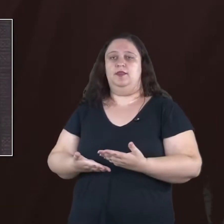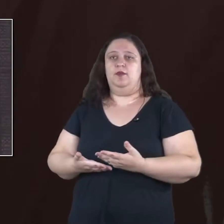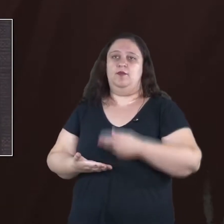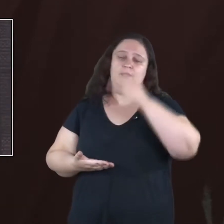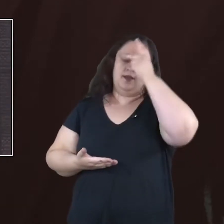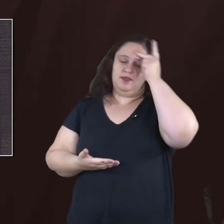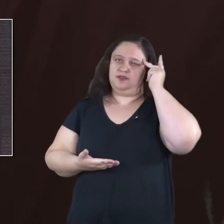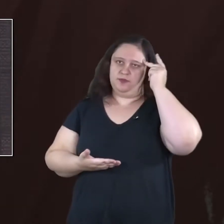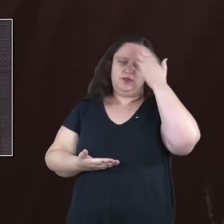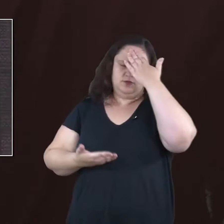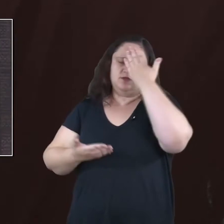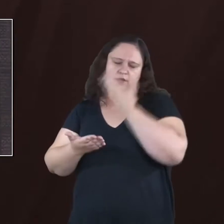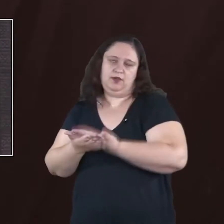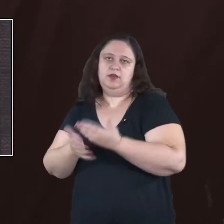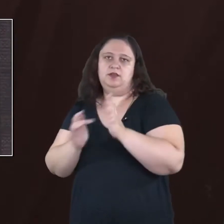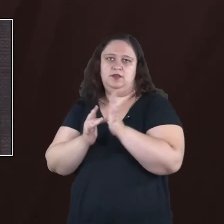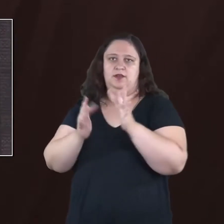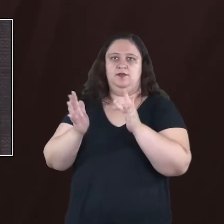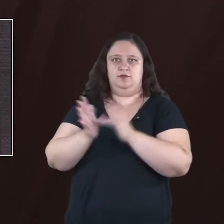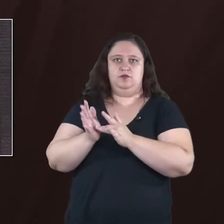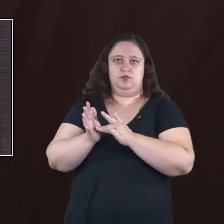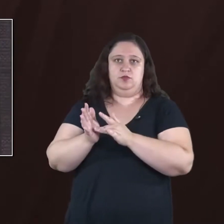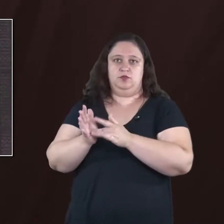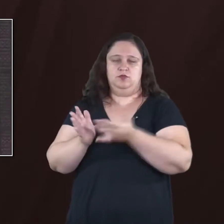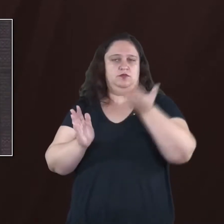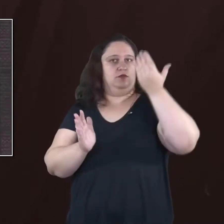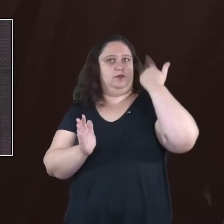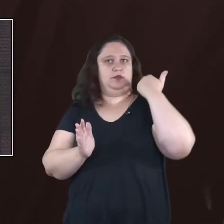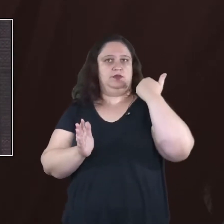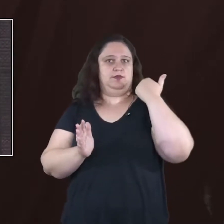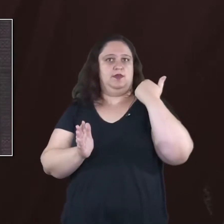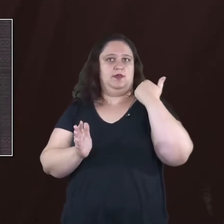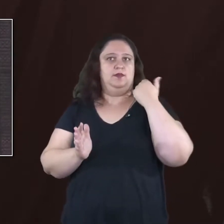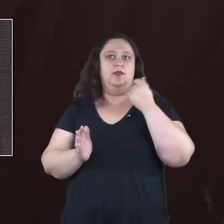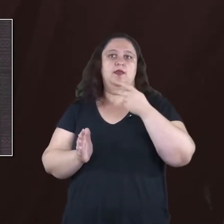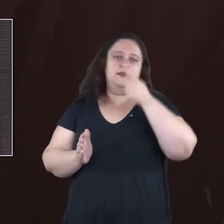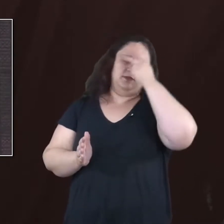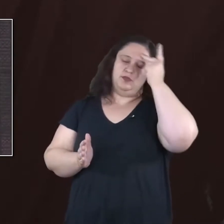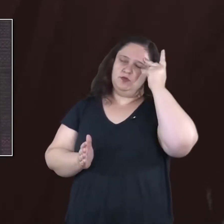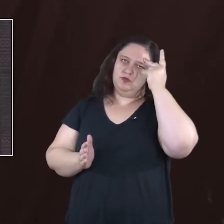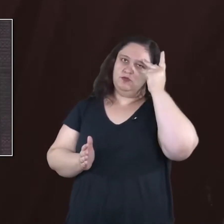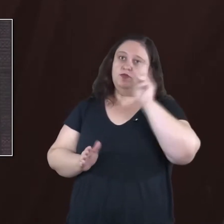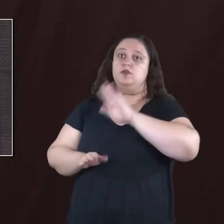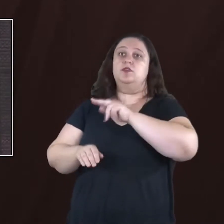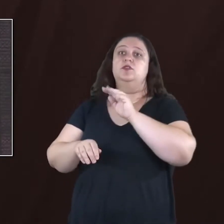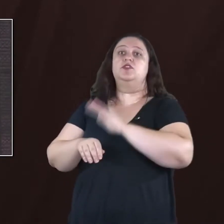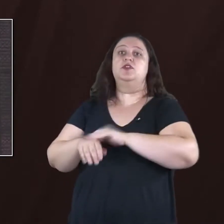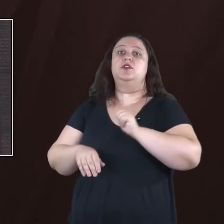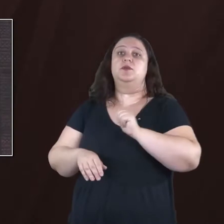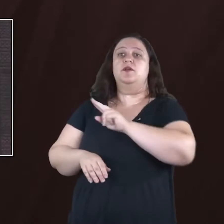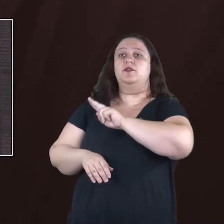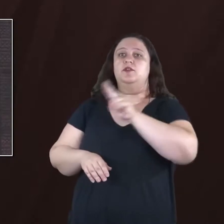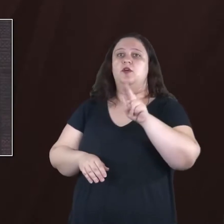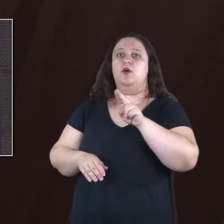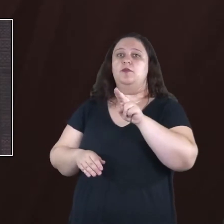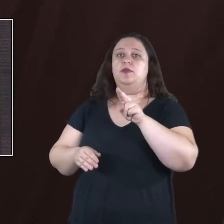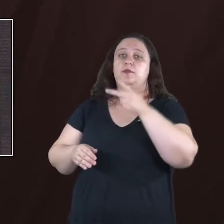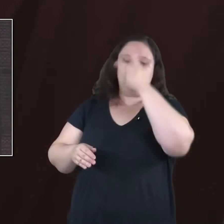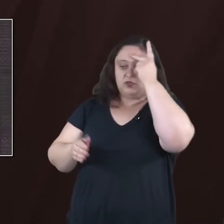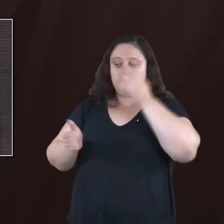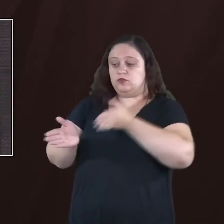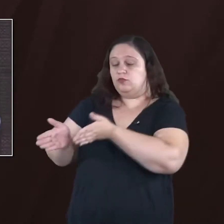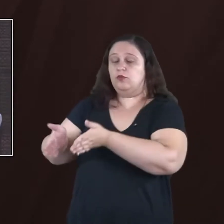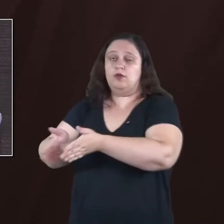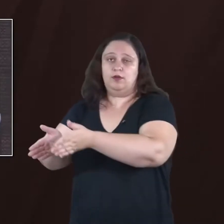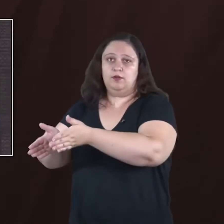os que creram em Jesus naquela época, eram conhecidos como os do caminho.